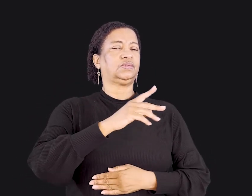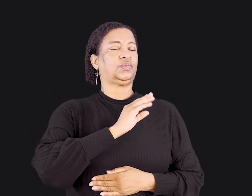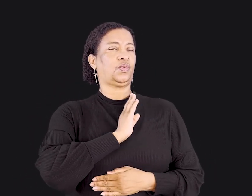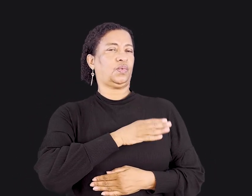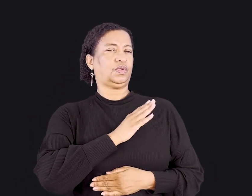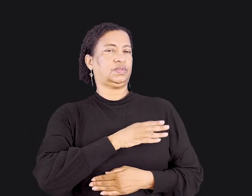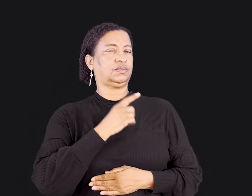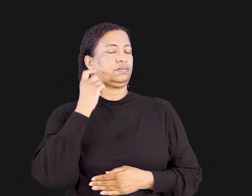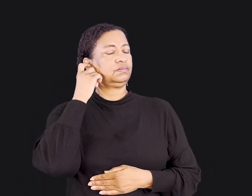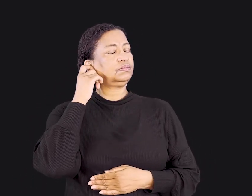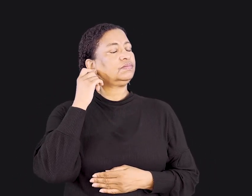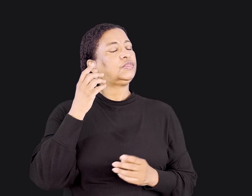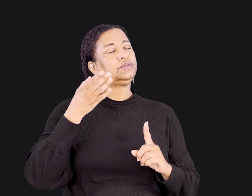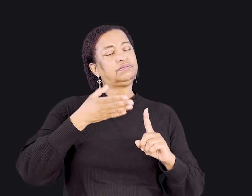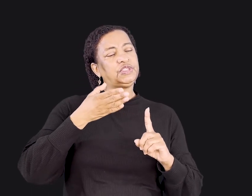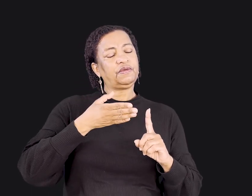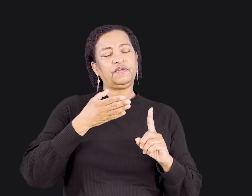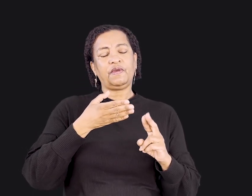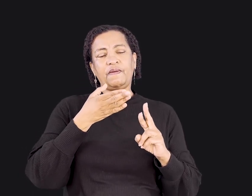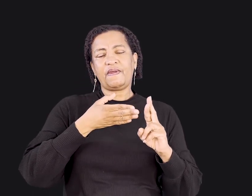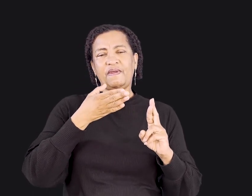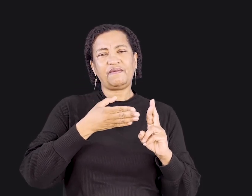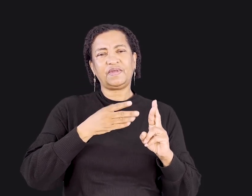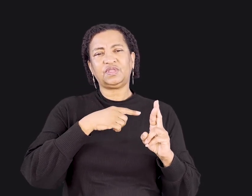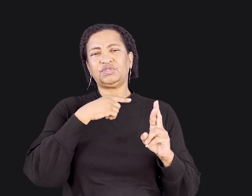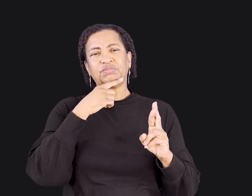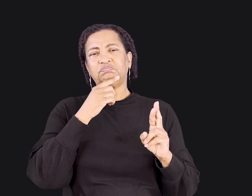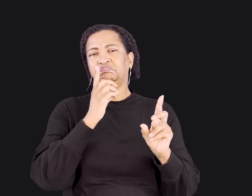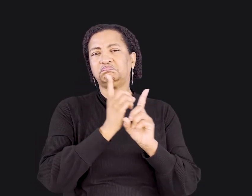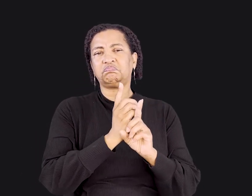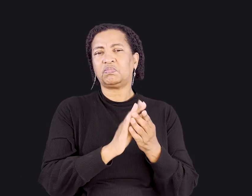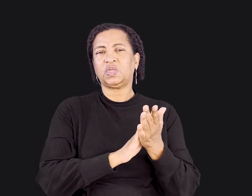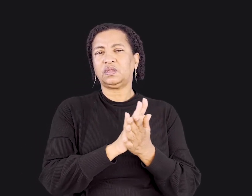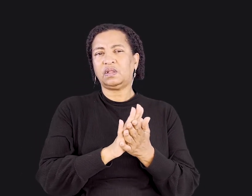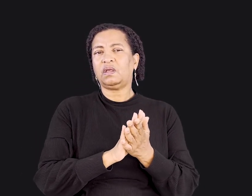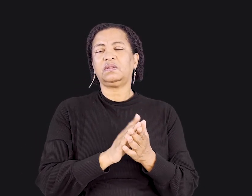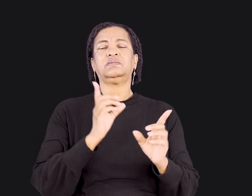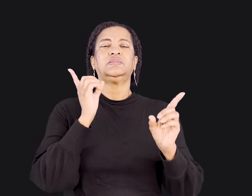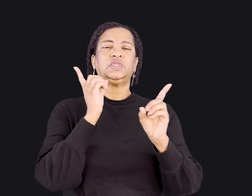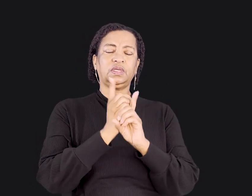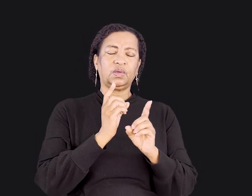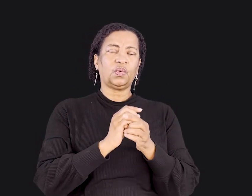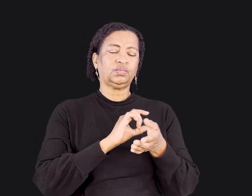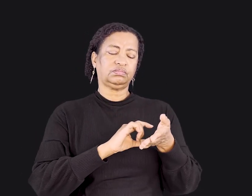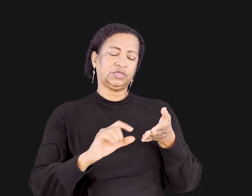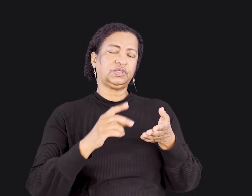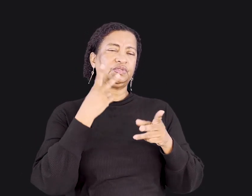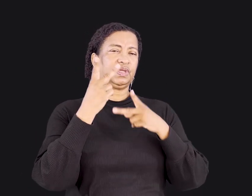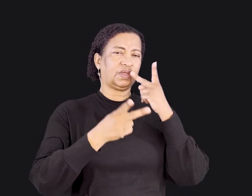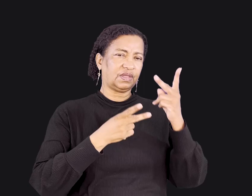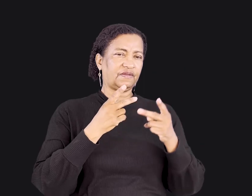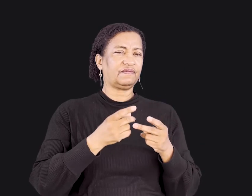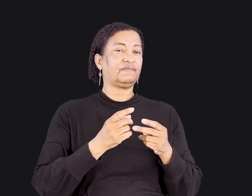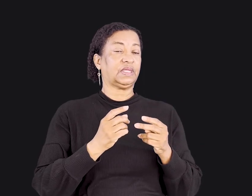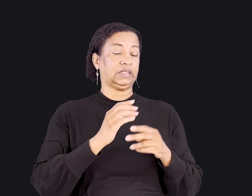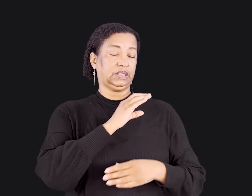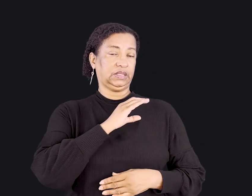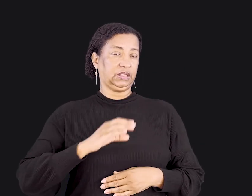nenhuma referência desse procedimento nas Escrituras. Encontramos passagens que dizem que Cristo está plantado em nossas